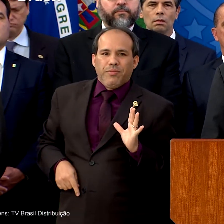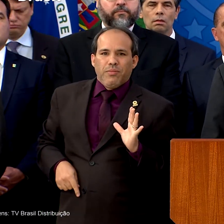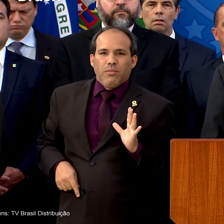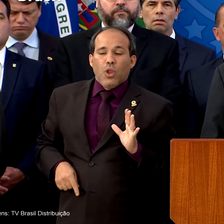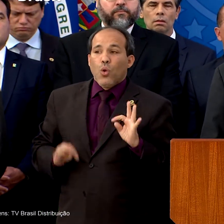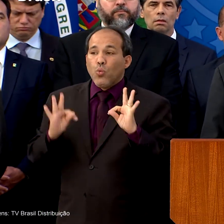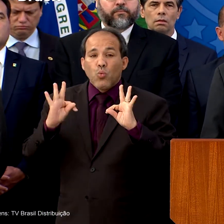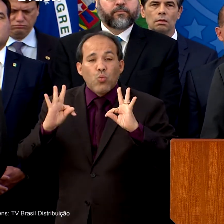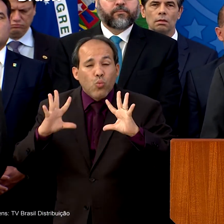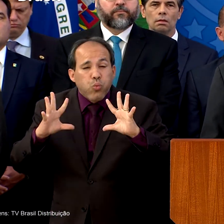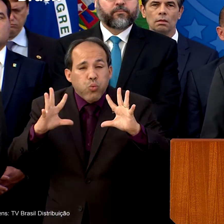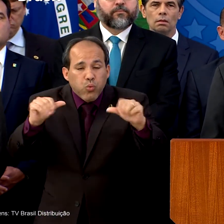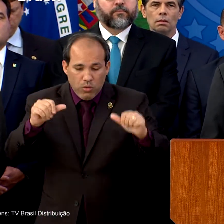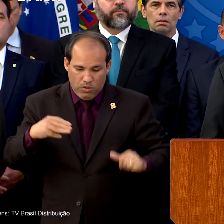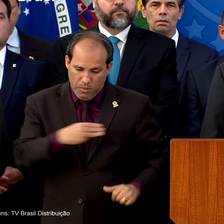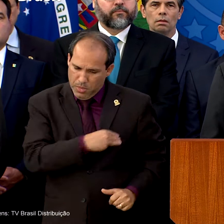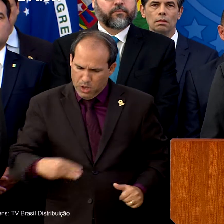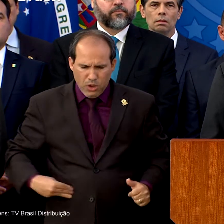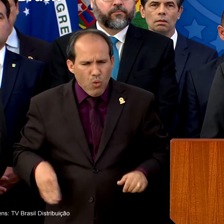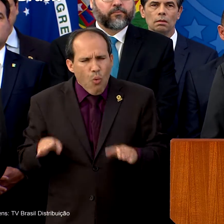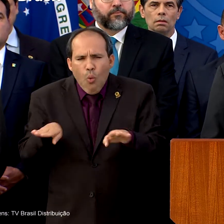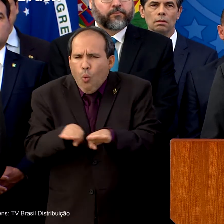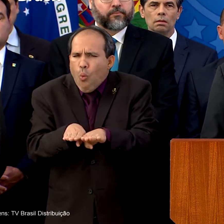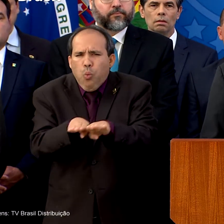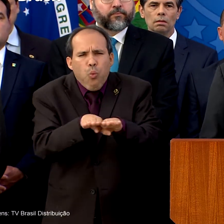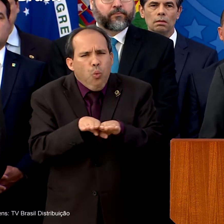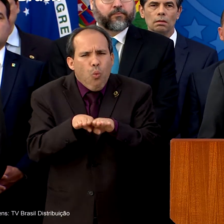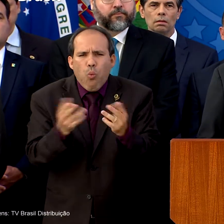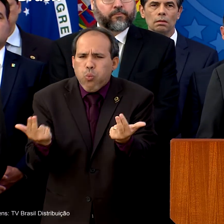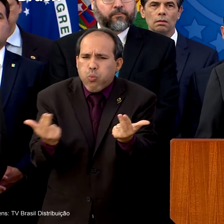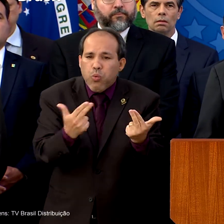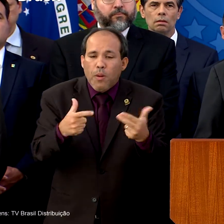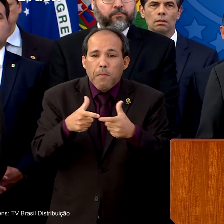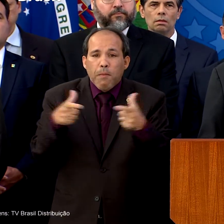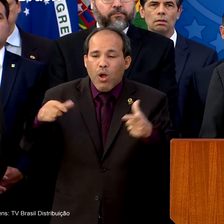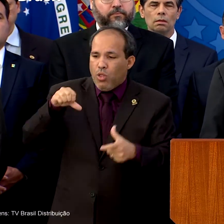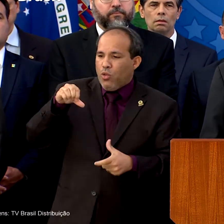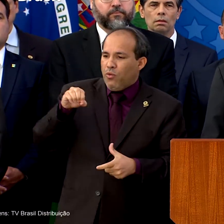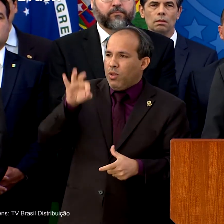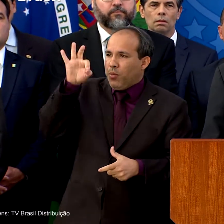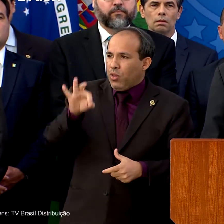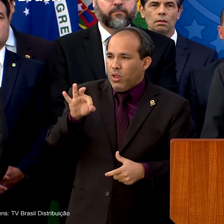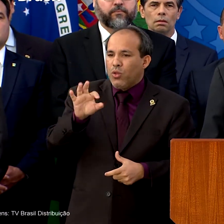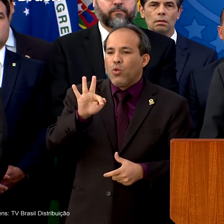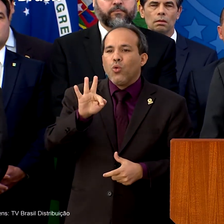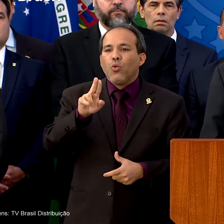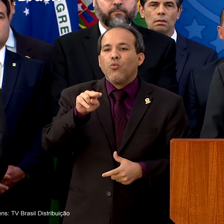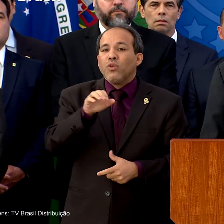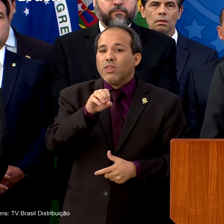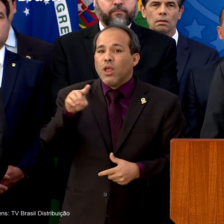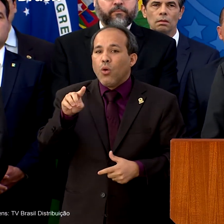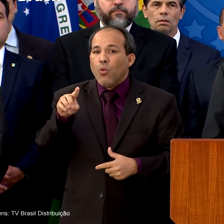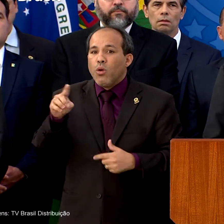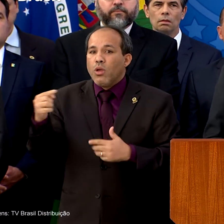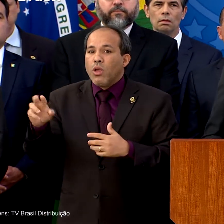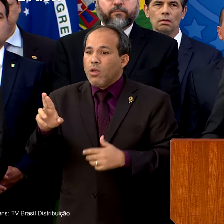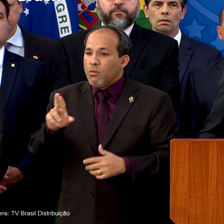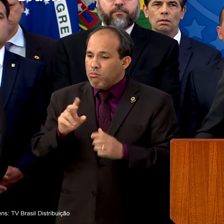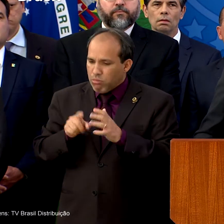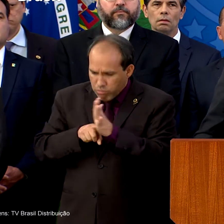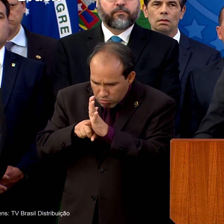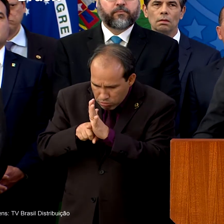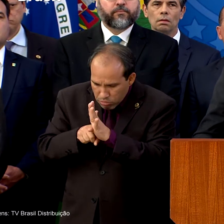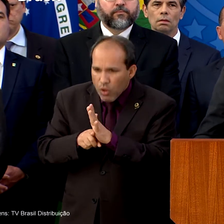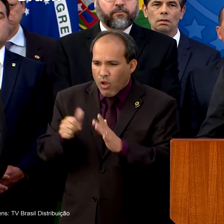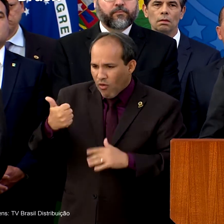14 meses foi feito dessa maneira mais de noventa porcento desses cargos que passaram para minhas mãos eu devo sinal